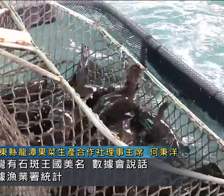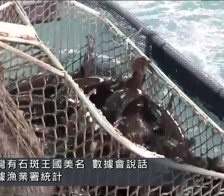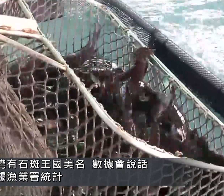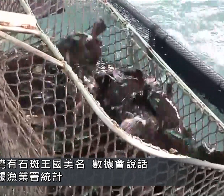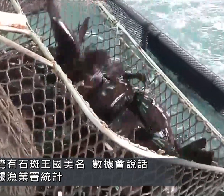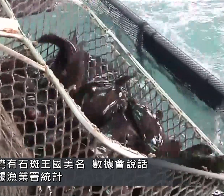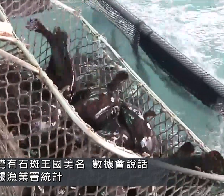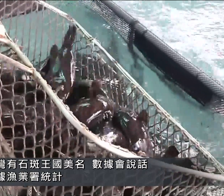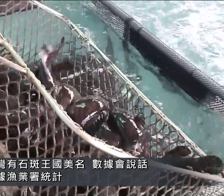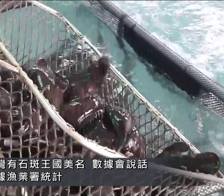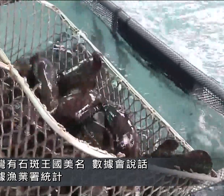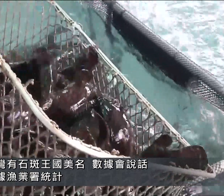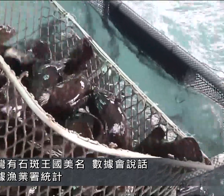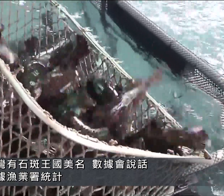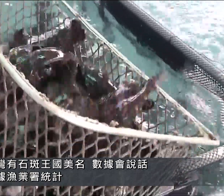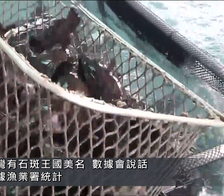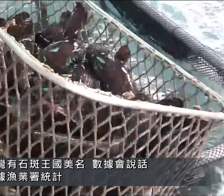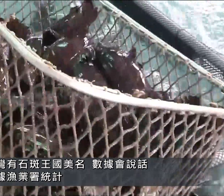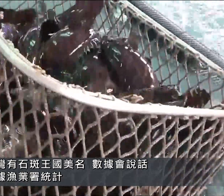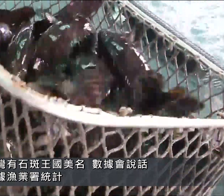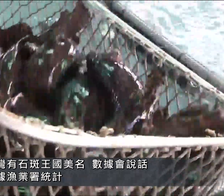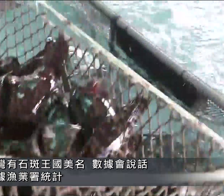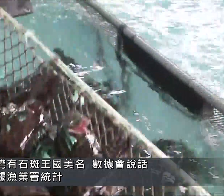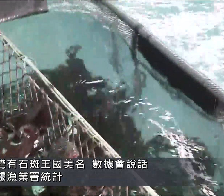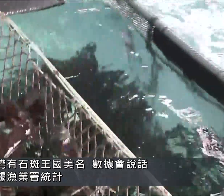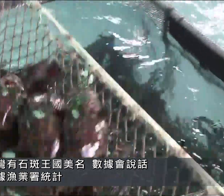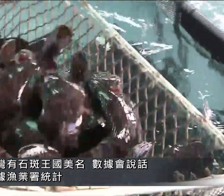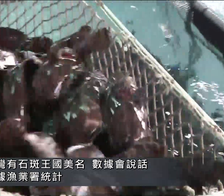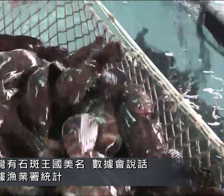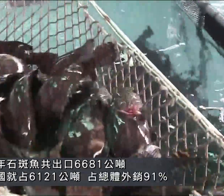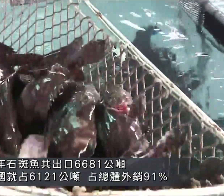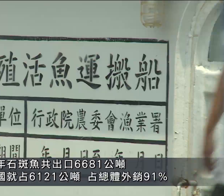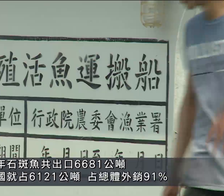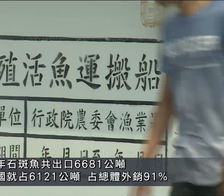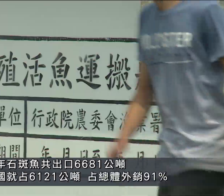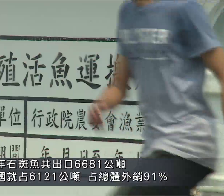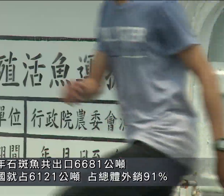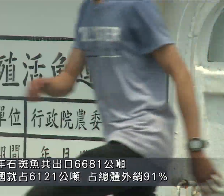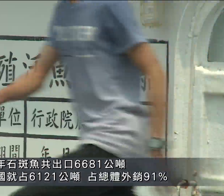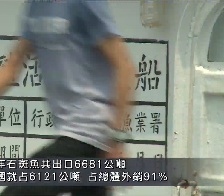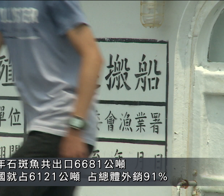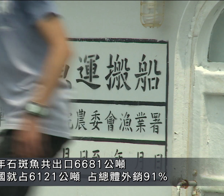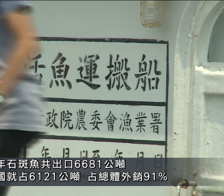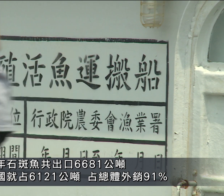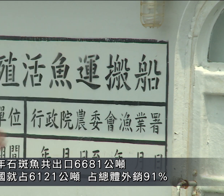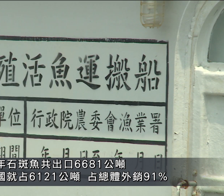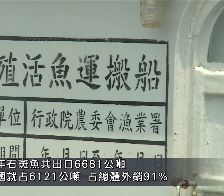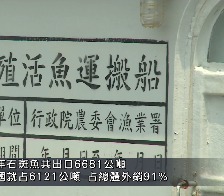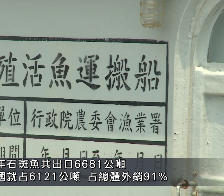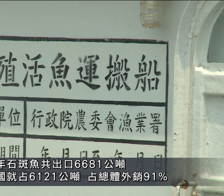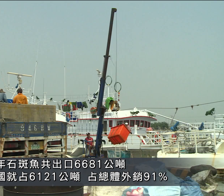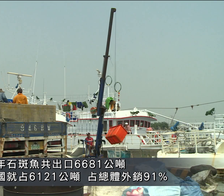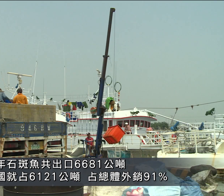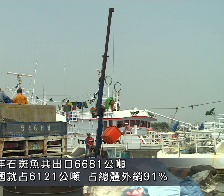斑王国美名，数据会说话。根据渔业署统计，去年石斑鱼共出口6681公吨，中国就